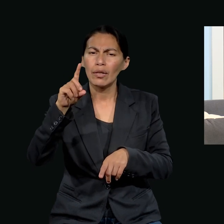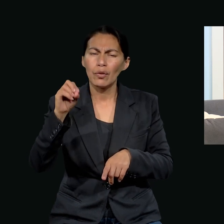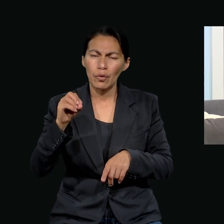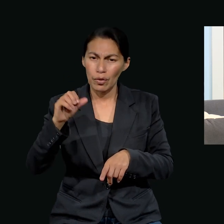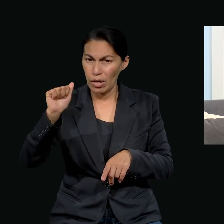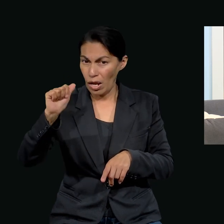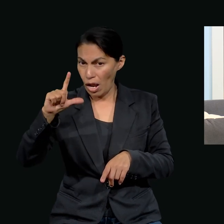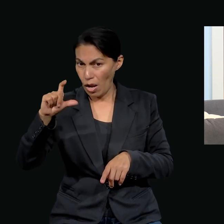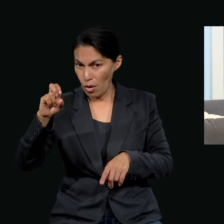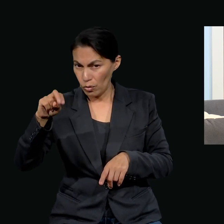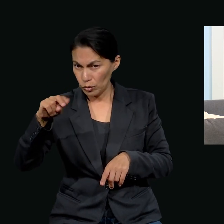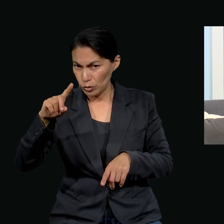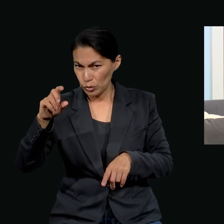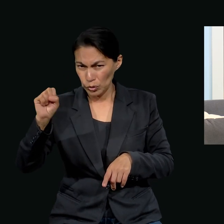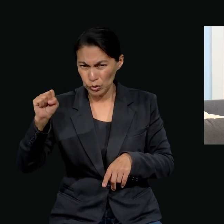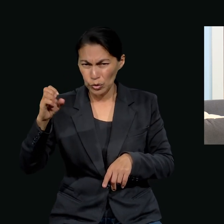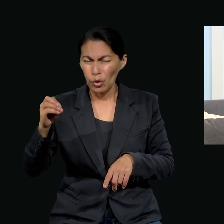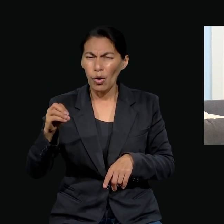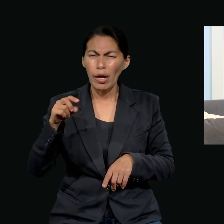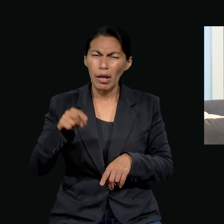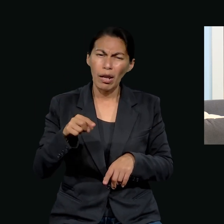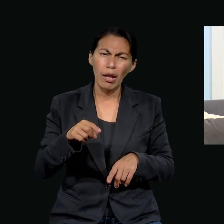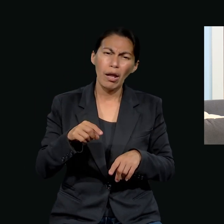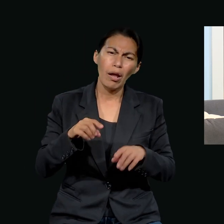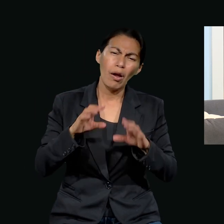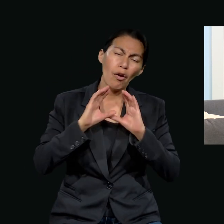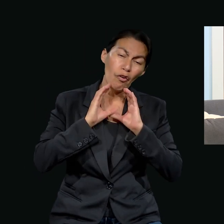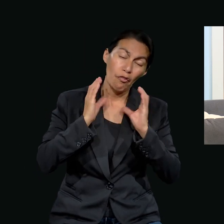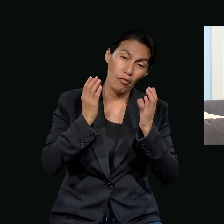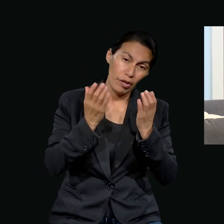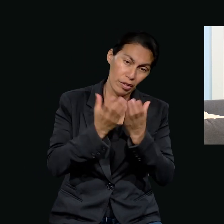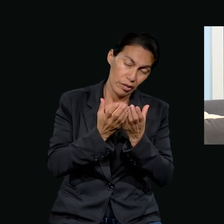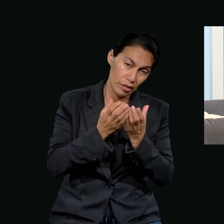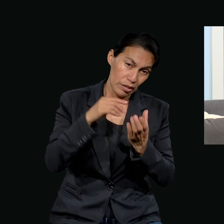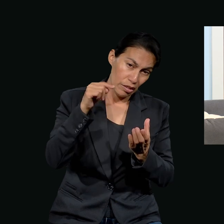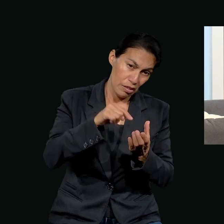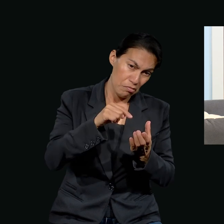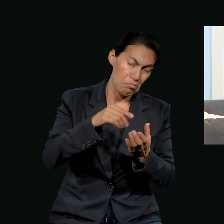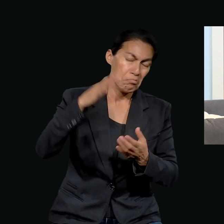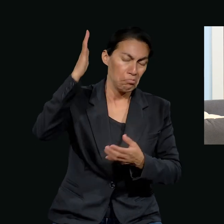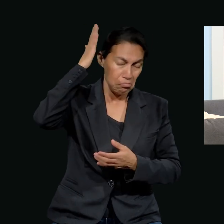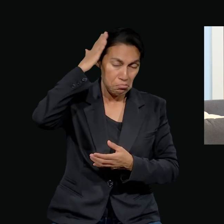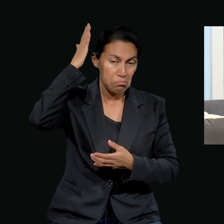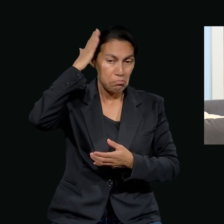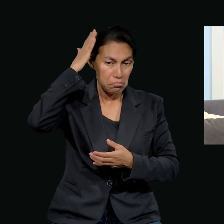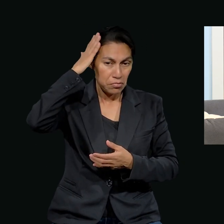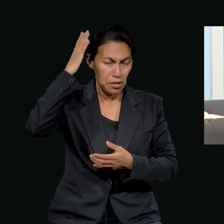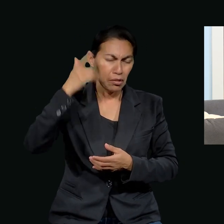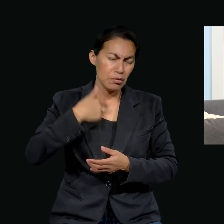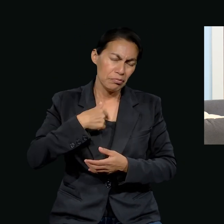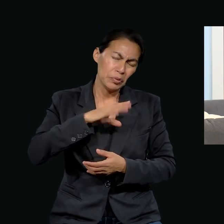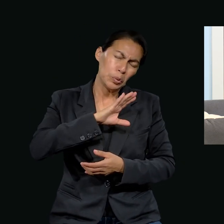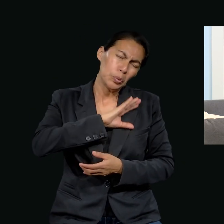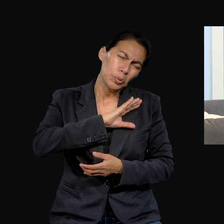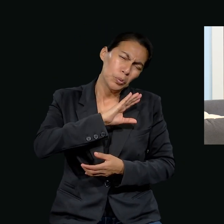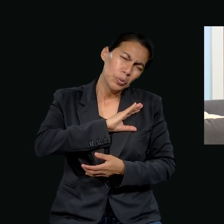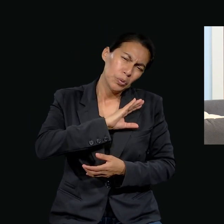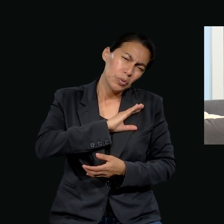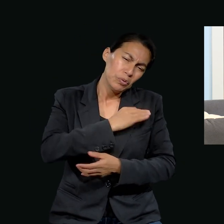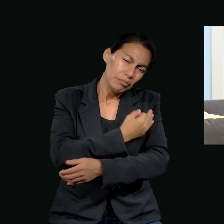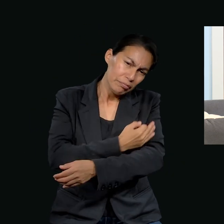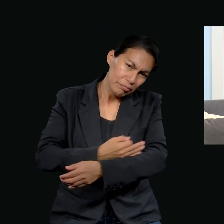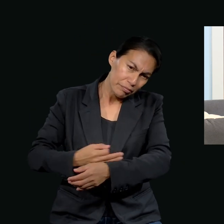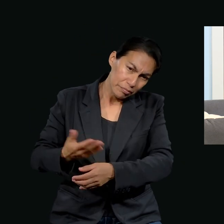ha sido pastor en la Conferencia General por muchos años. Ya le estaba jubilado. Y que aprecio todas esas personas muchísimo,